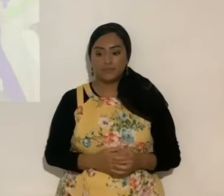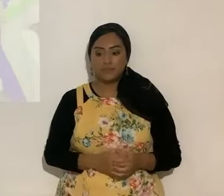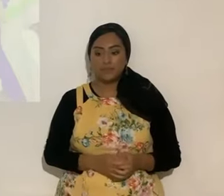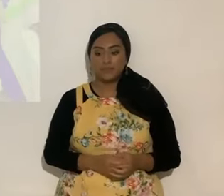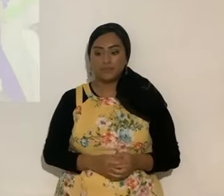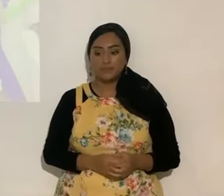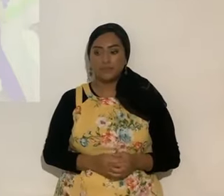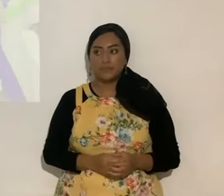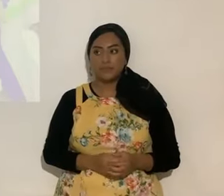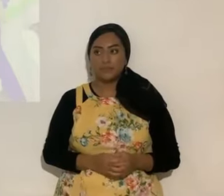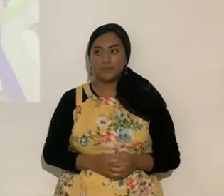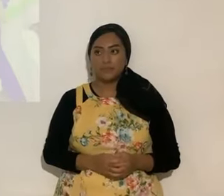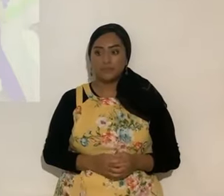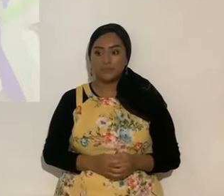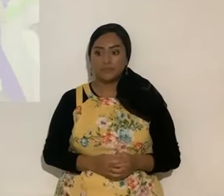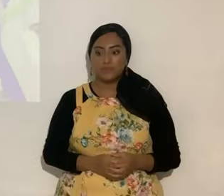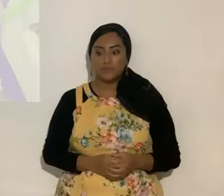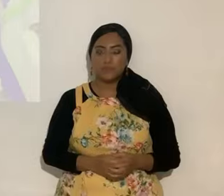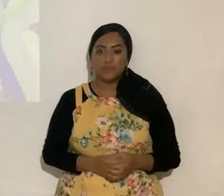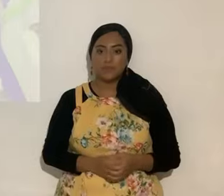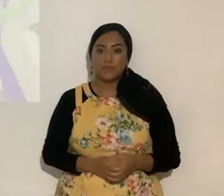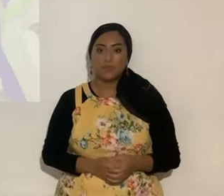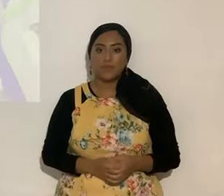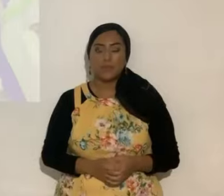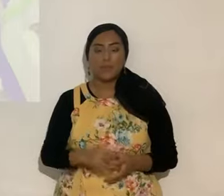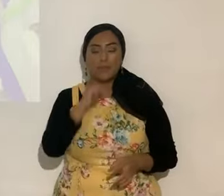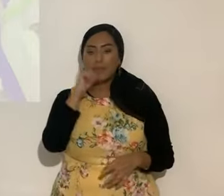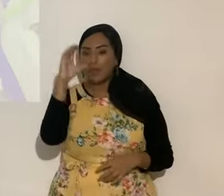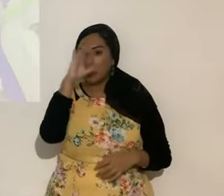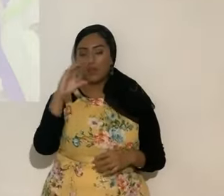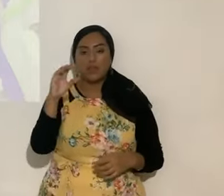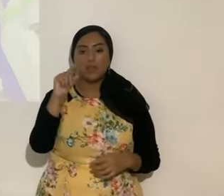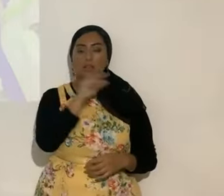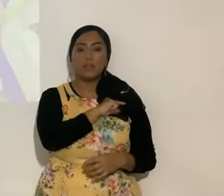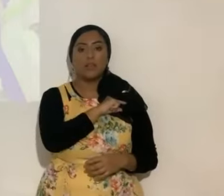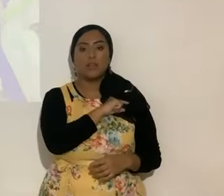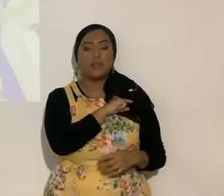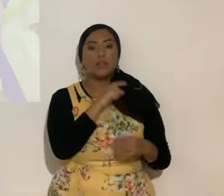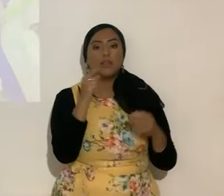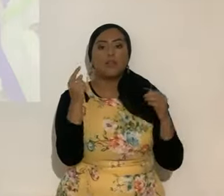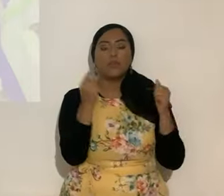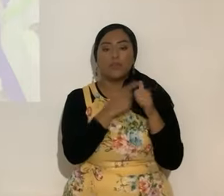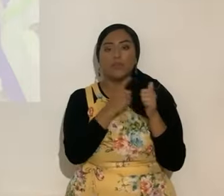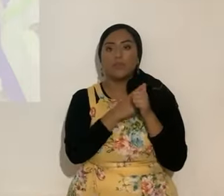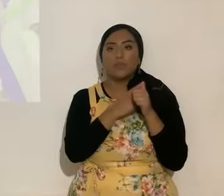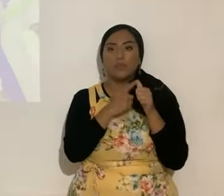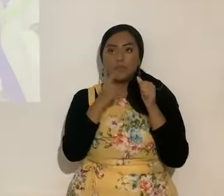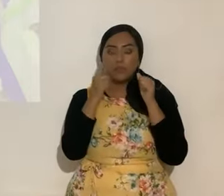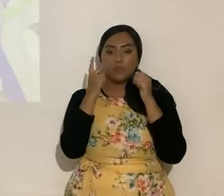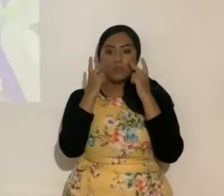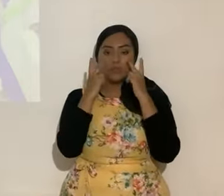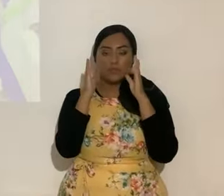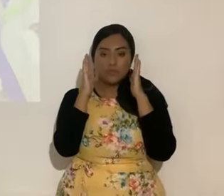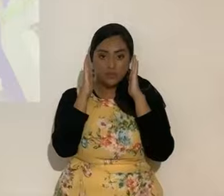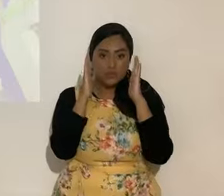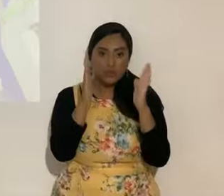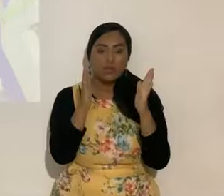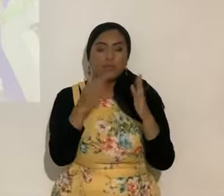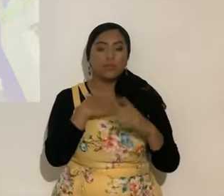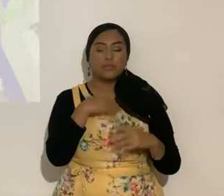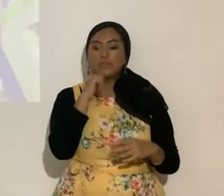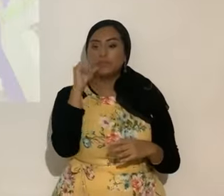Santificándonos, santificándonos. Bueno, entonces yo decía, no busques culpables. Primero, obsérvate. Que no